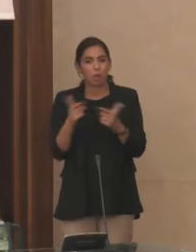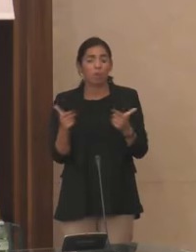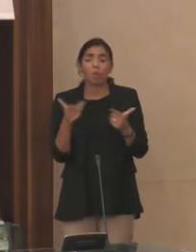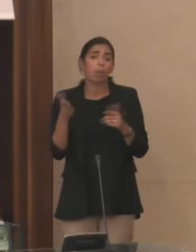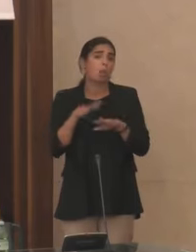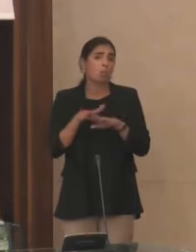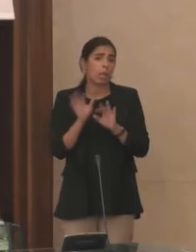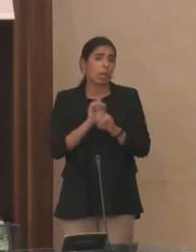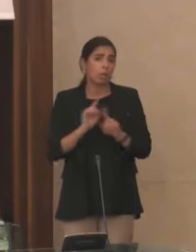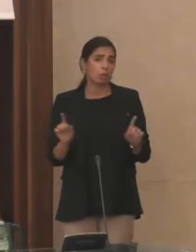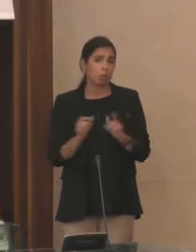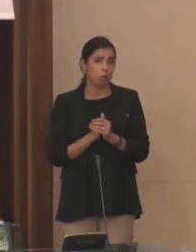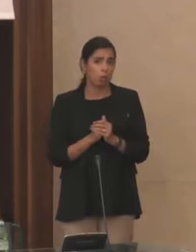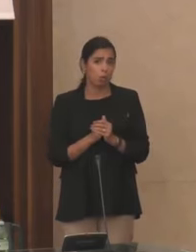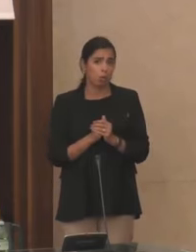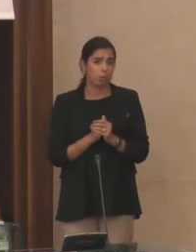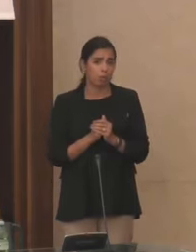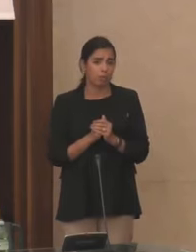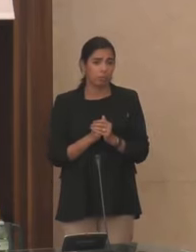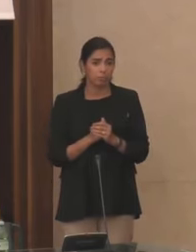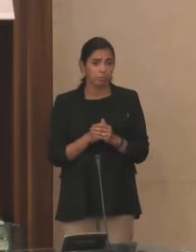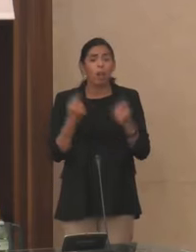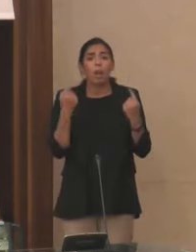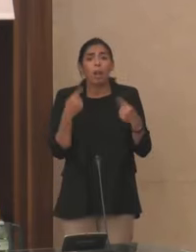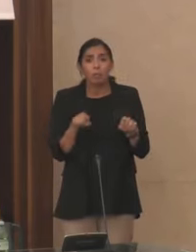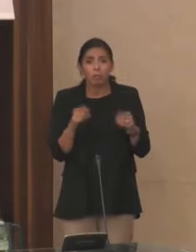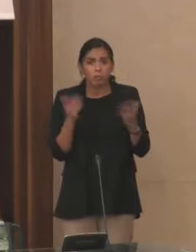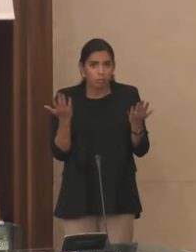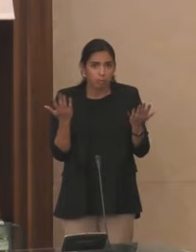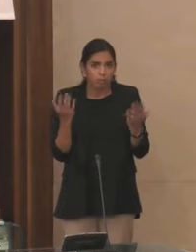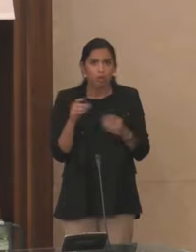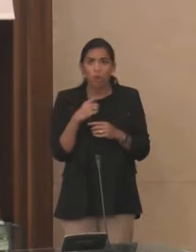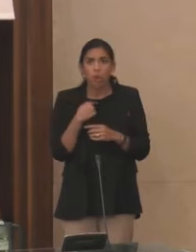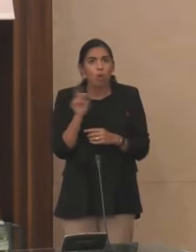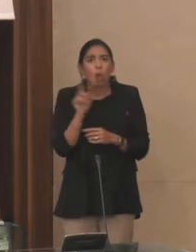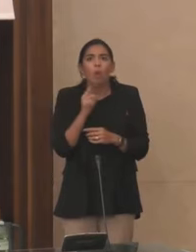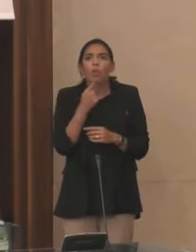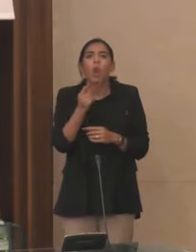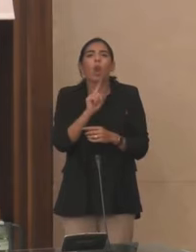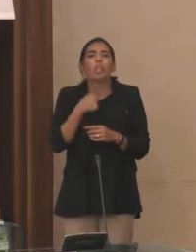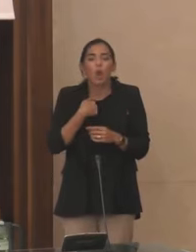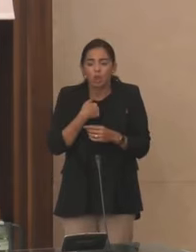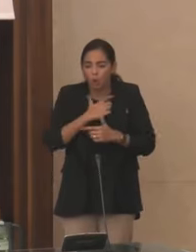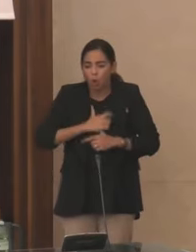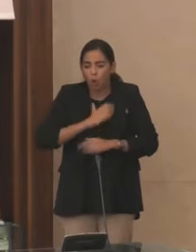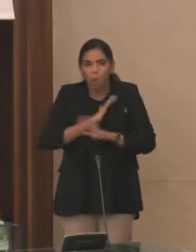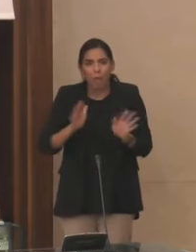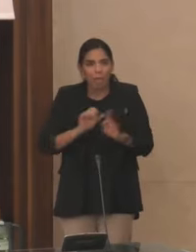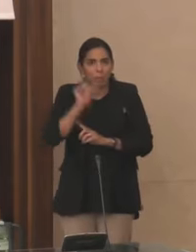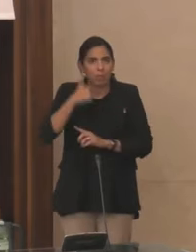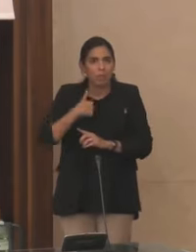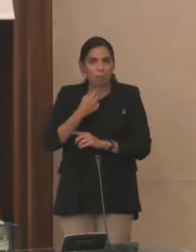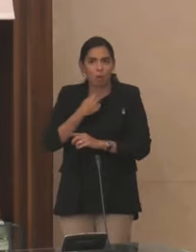niente. Attenzione, questa non è una critica, un'osservazione. Non sono il primo a parlare di questi temi, ma nella storia